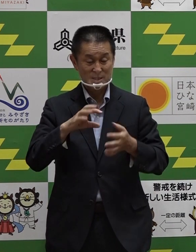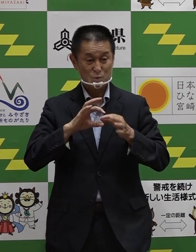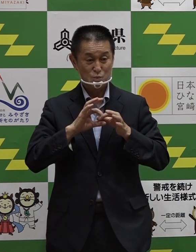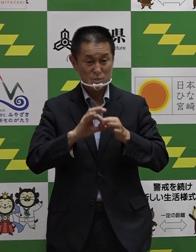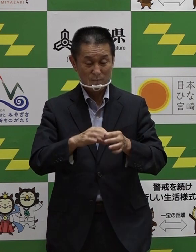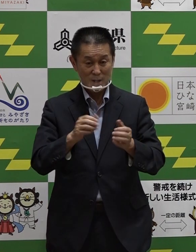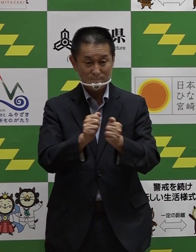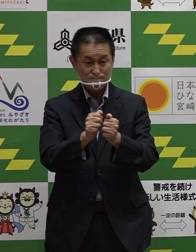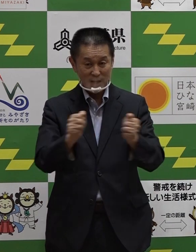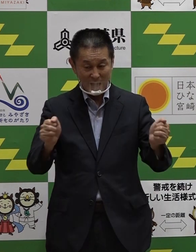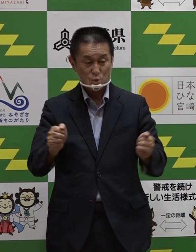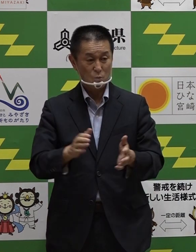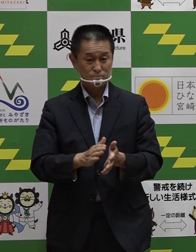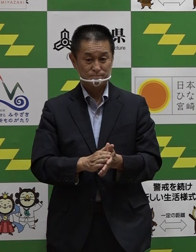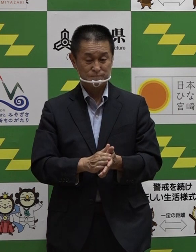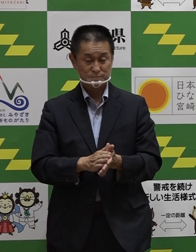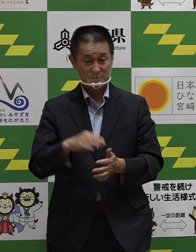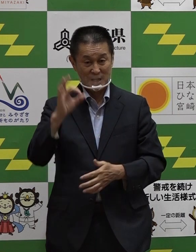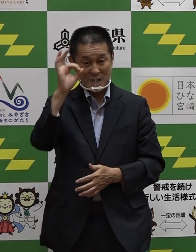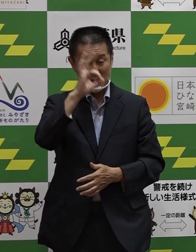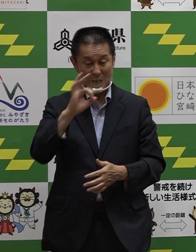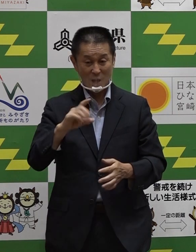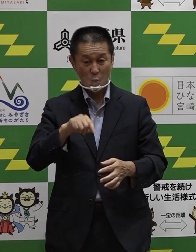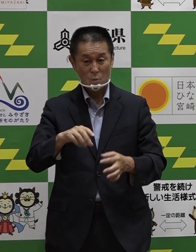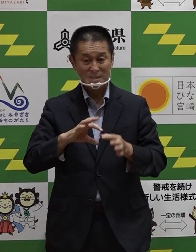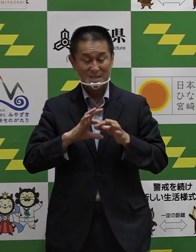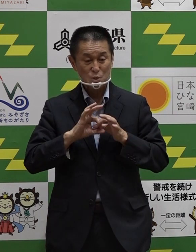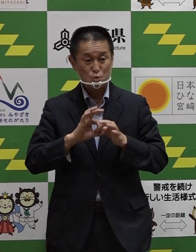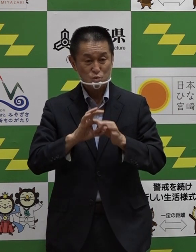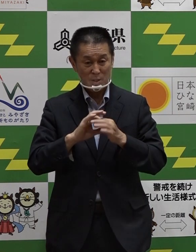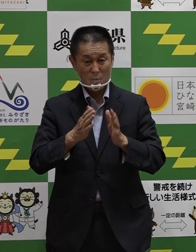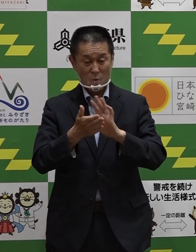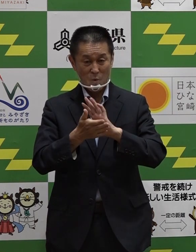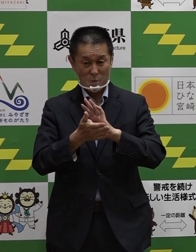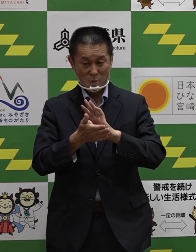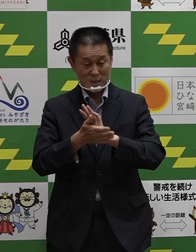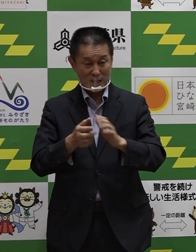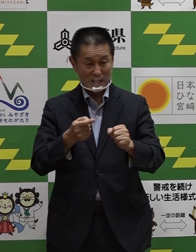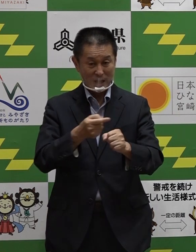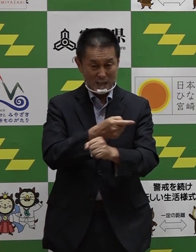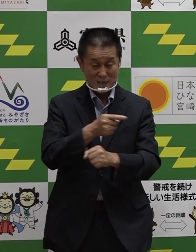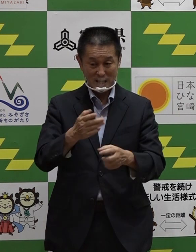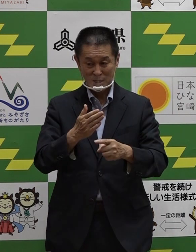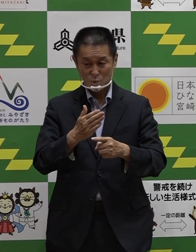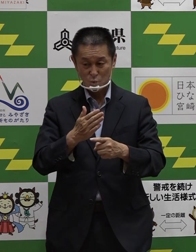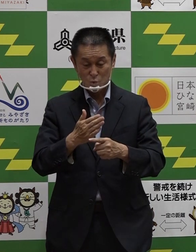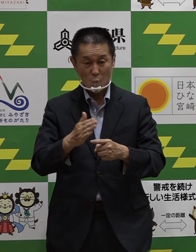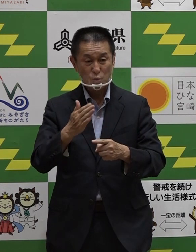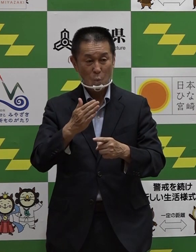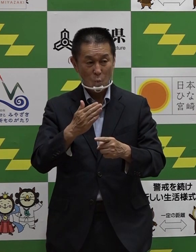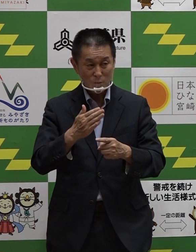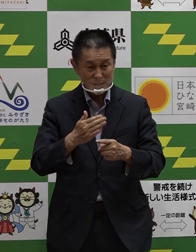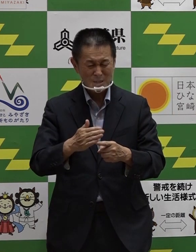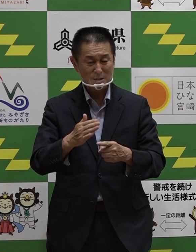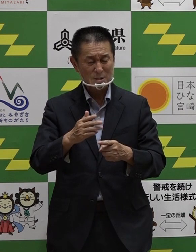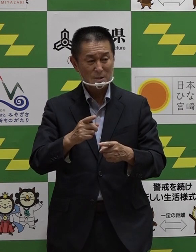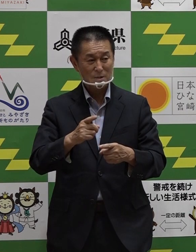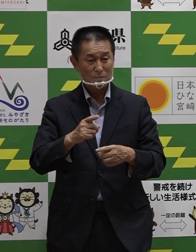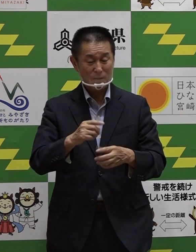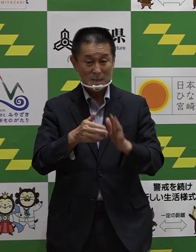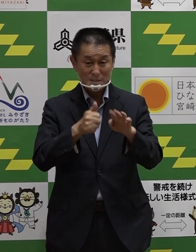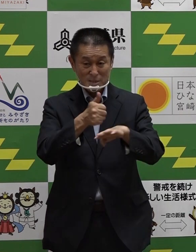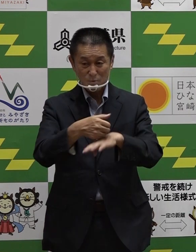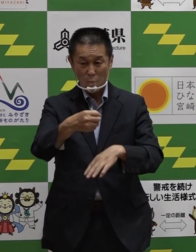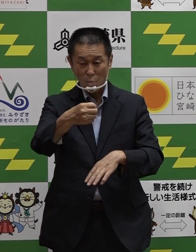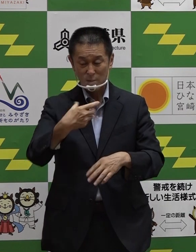回解除ということで観光についても県外、徐々に解除、はい、ちょっと、知事もお